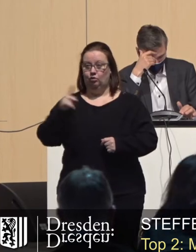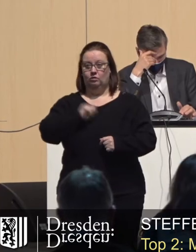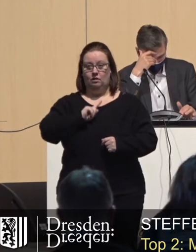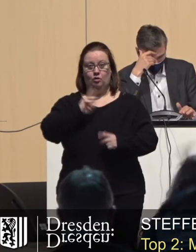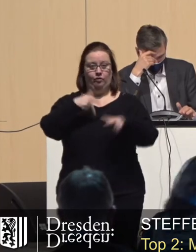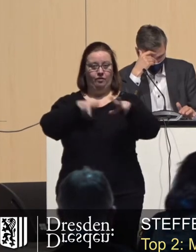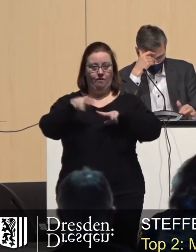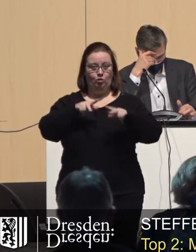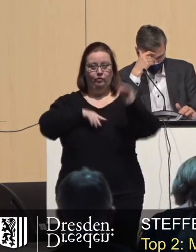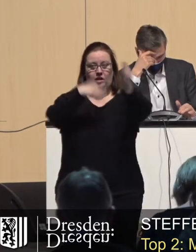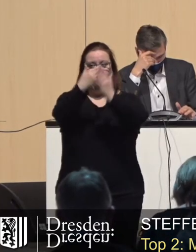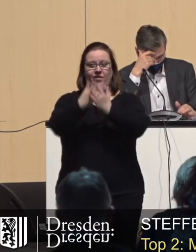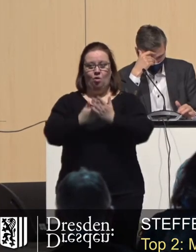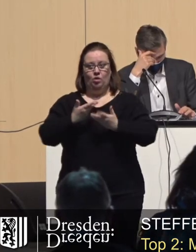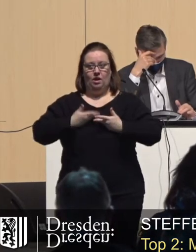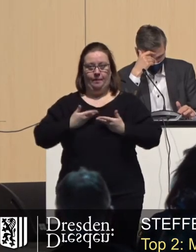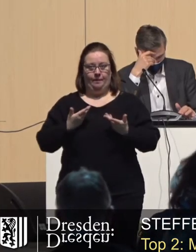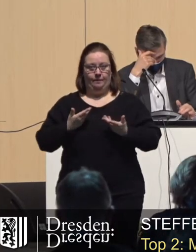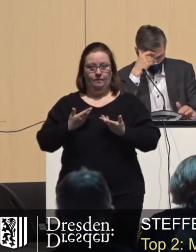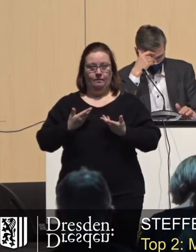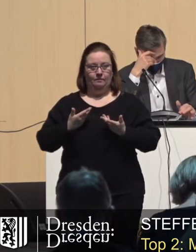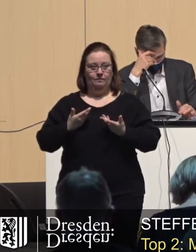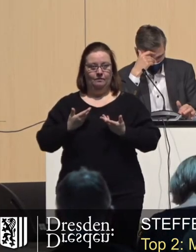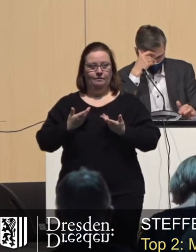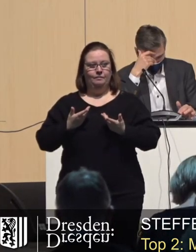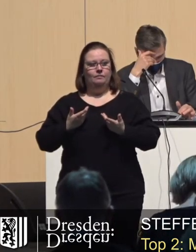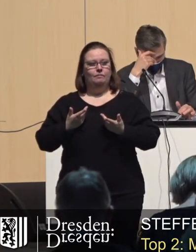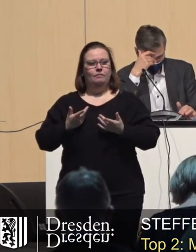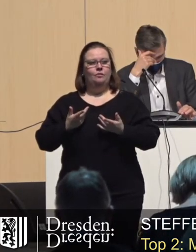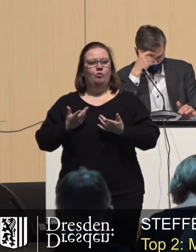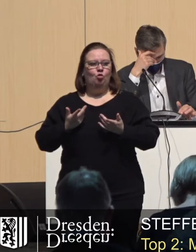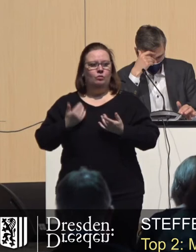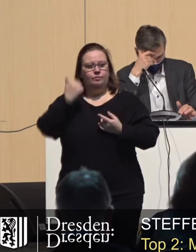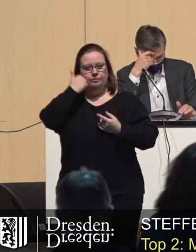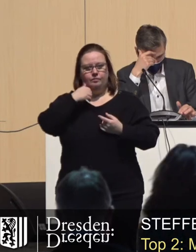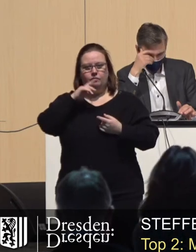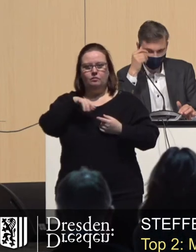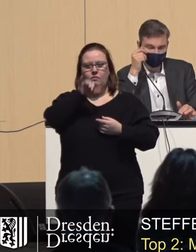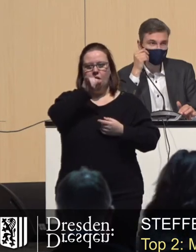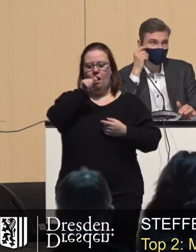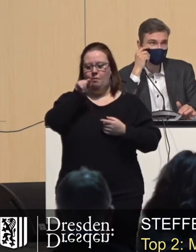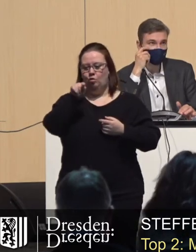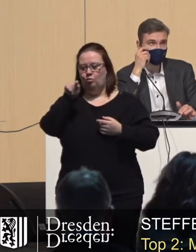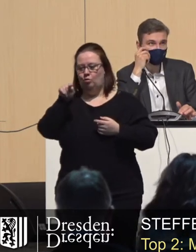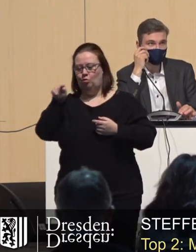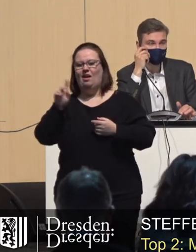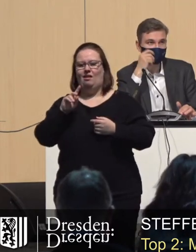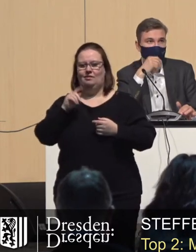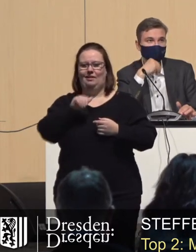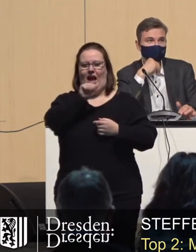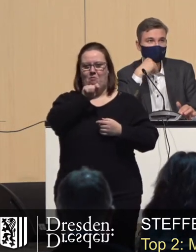der Verwaltung eine Empfehlung gegeben, indem er sagte, Sie sollen den A... in der Hose